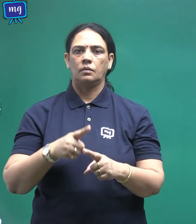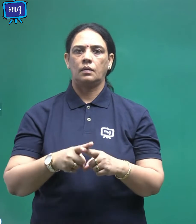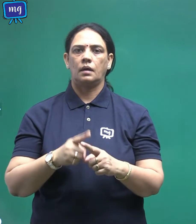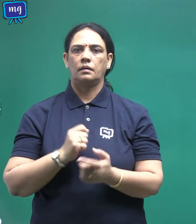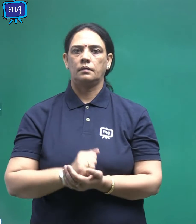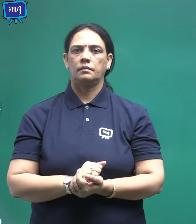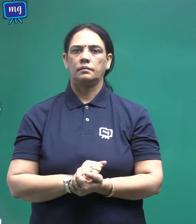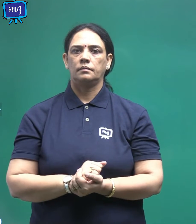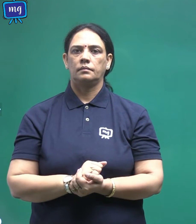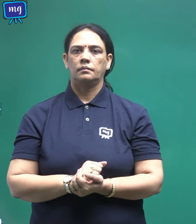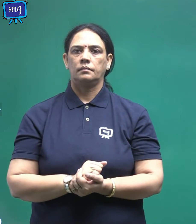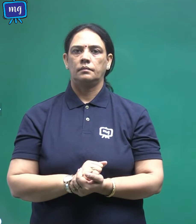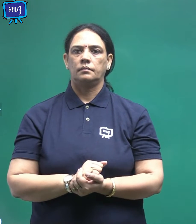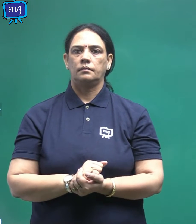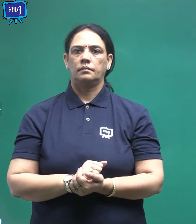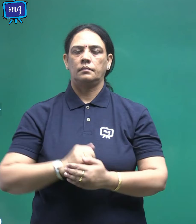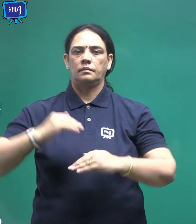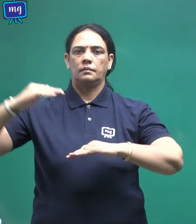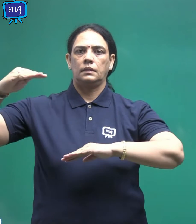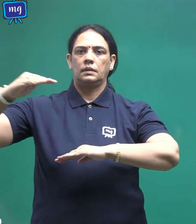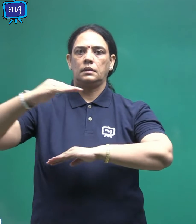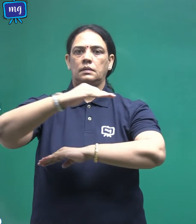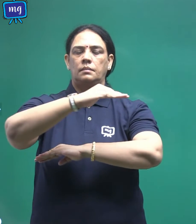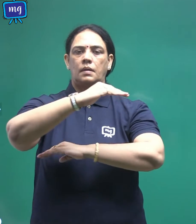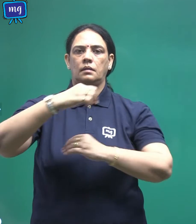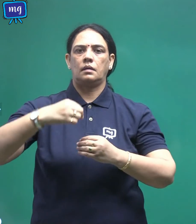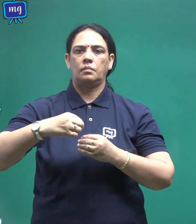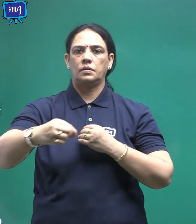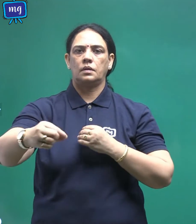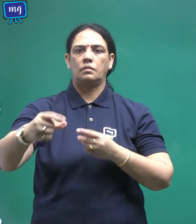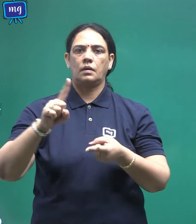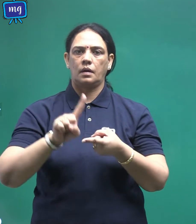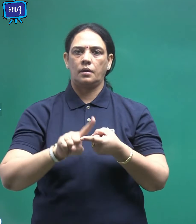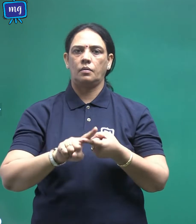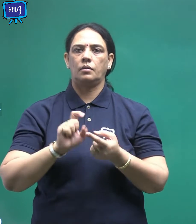गुणा समांतर भुजाओं का योग